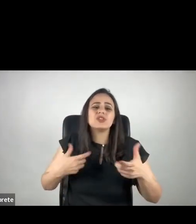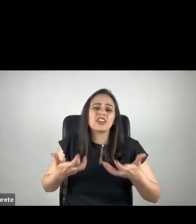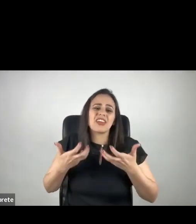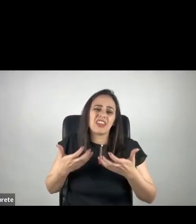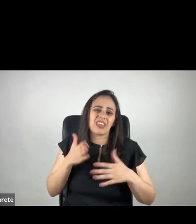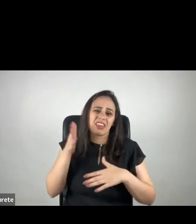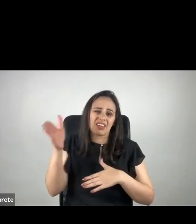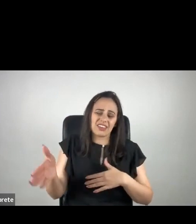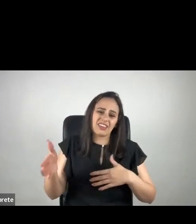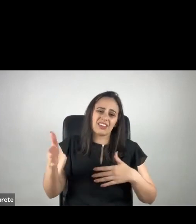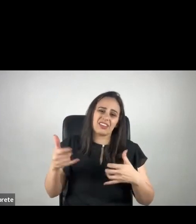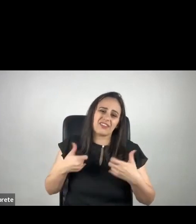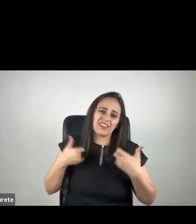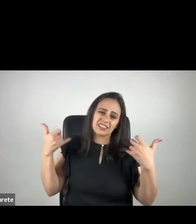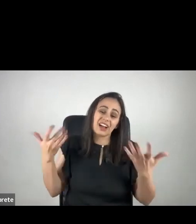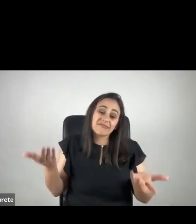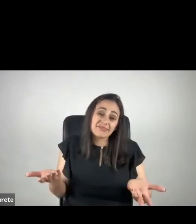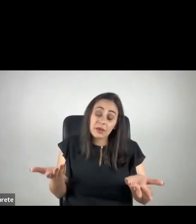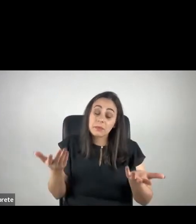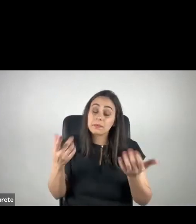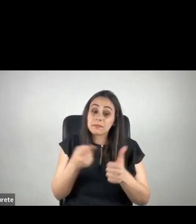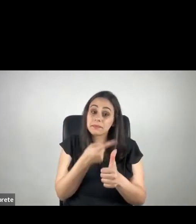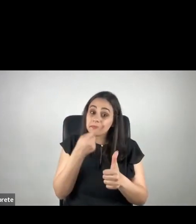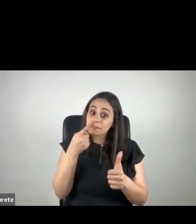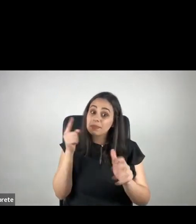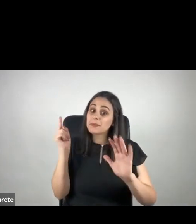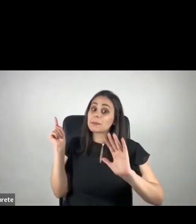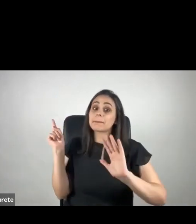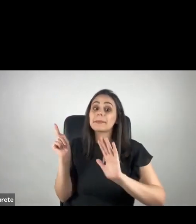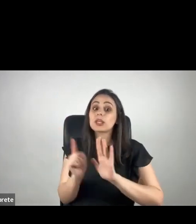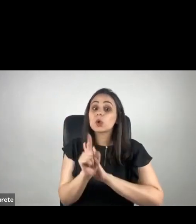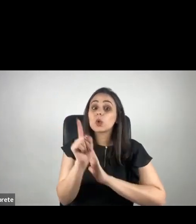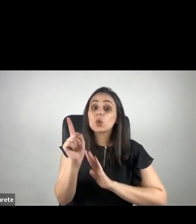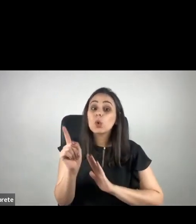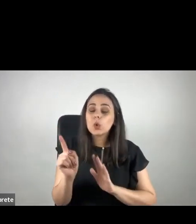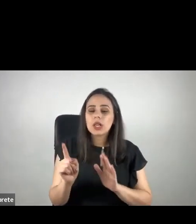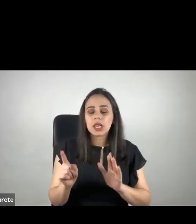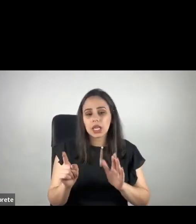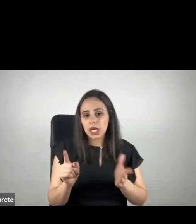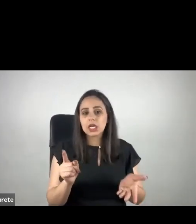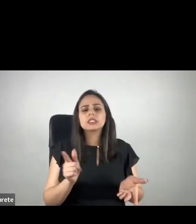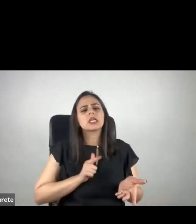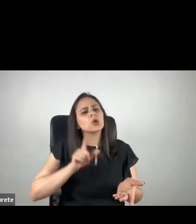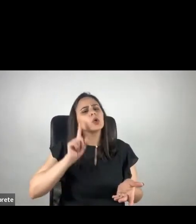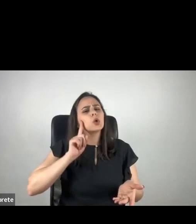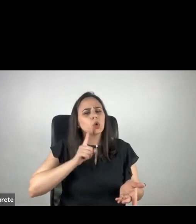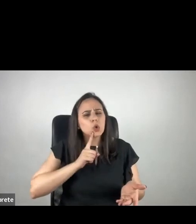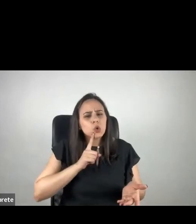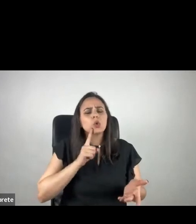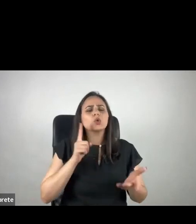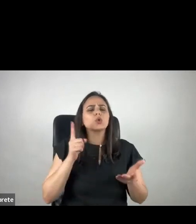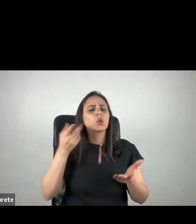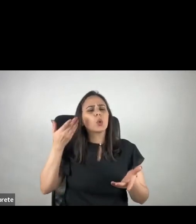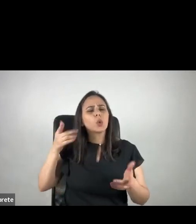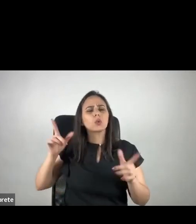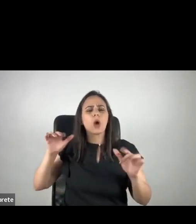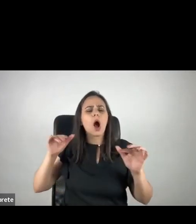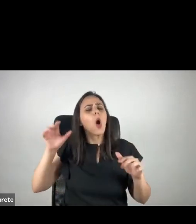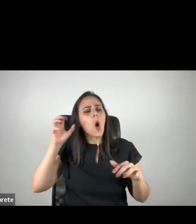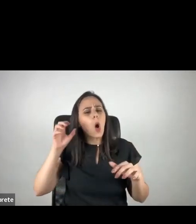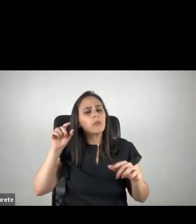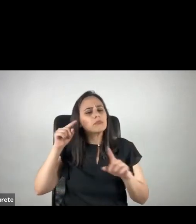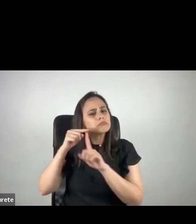Então, o ponto é, perguntem. No caso, existem surdo mais leve, mais moderado,